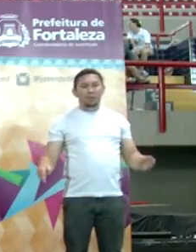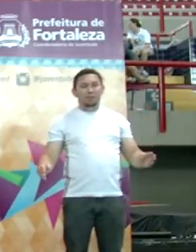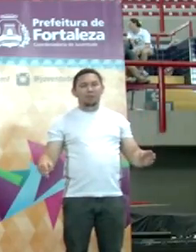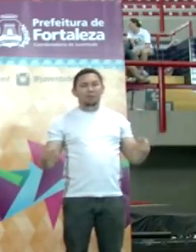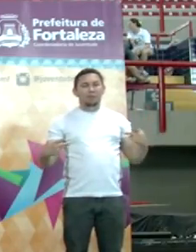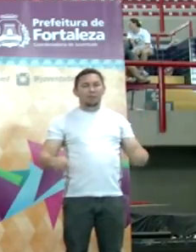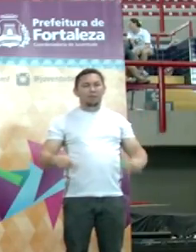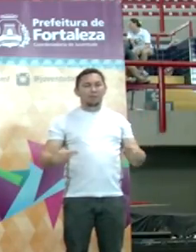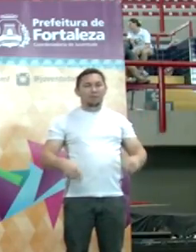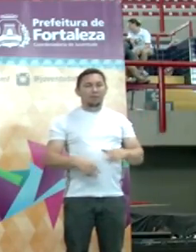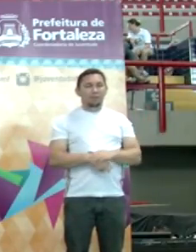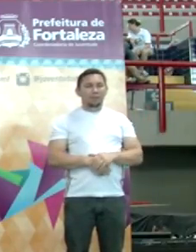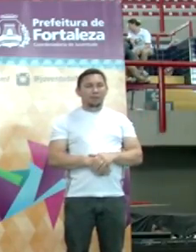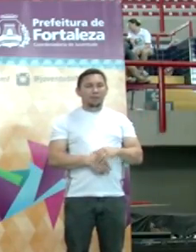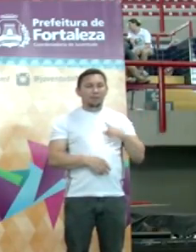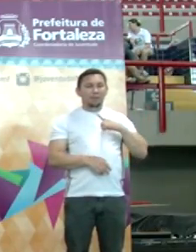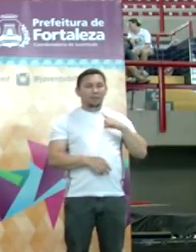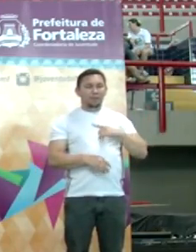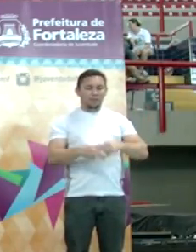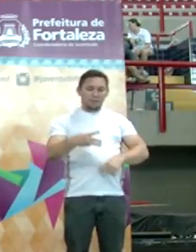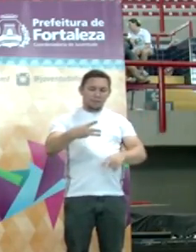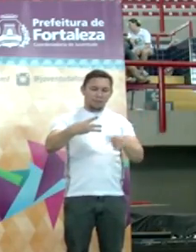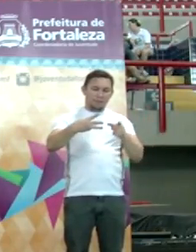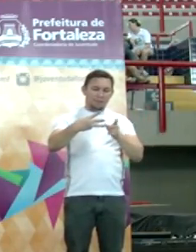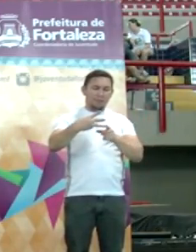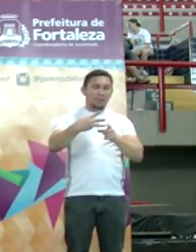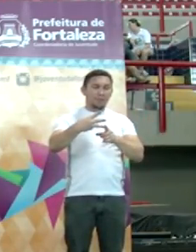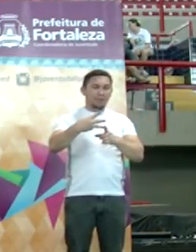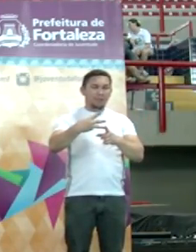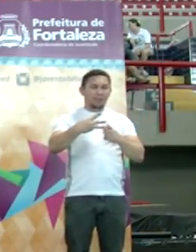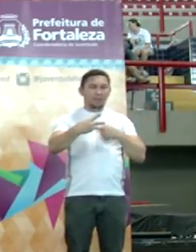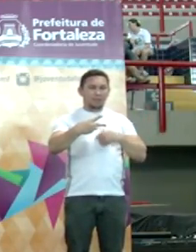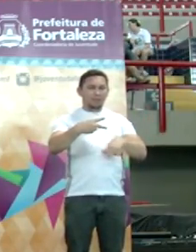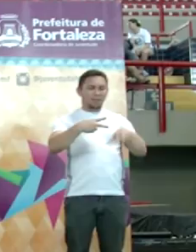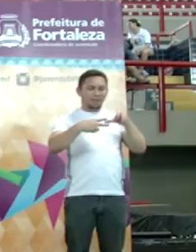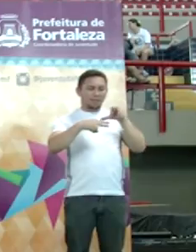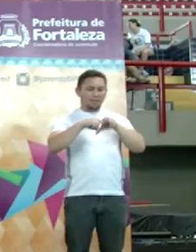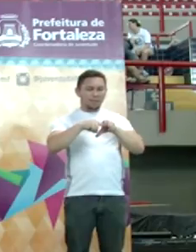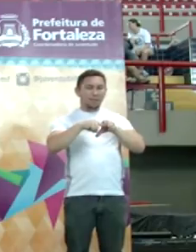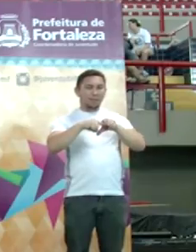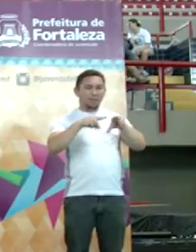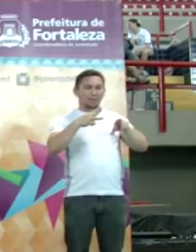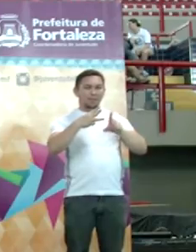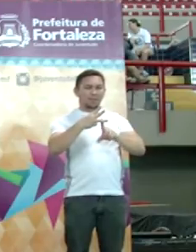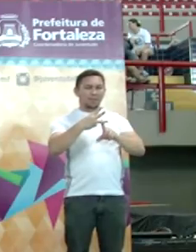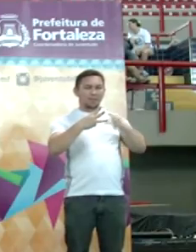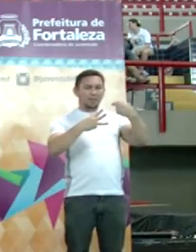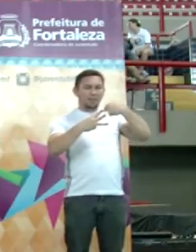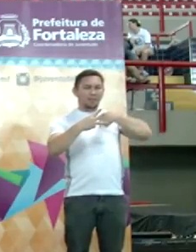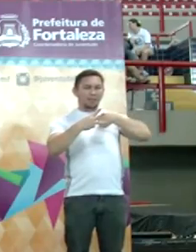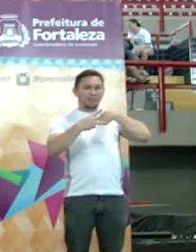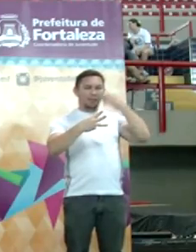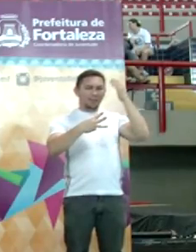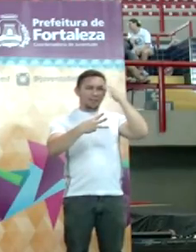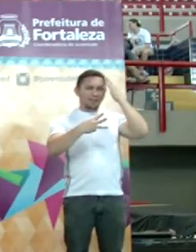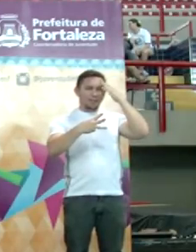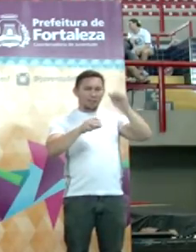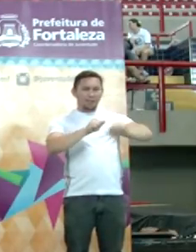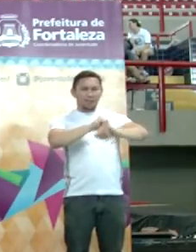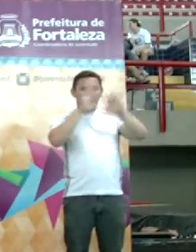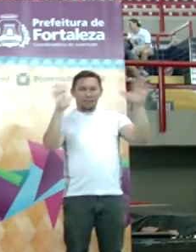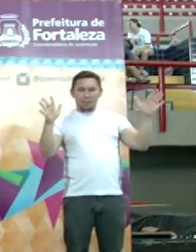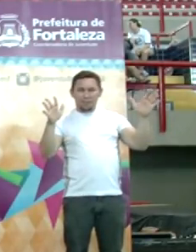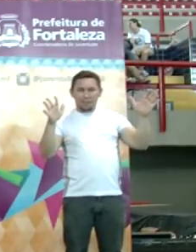para esse palco? Que esse palco está segurando a... e a... mim. Fui claro ou não? Vocês estão me